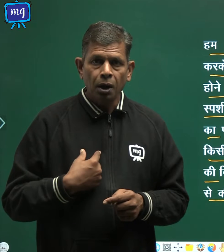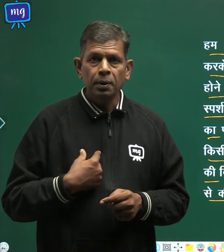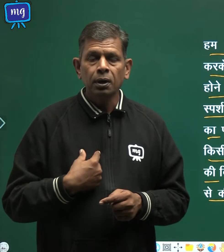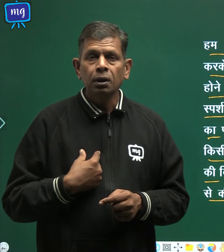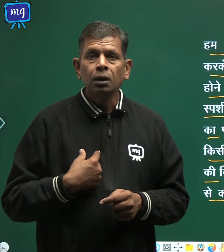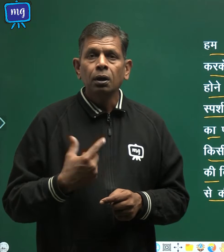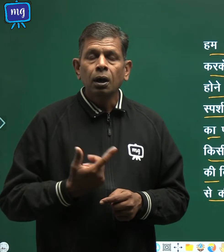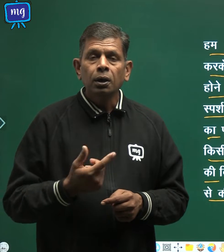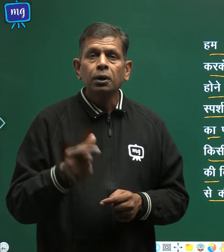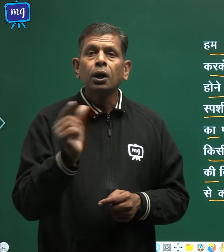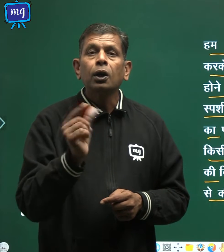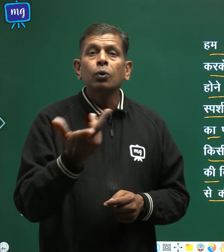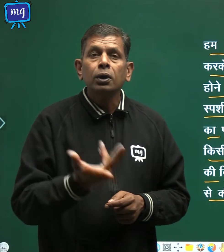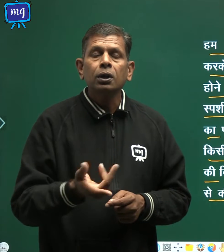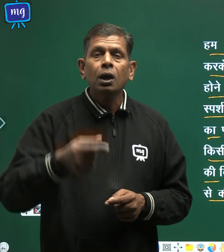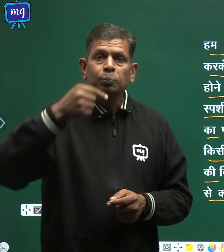तापमापी का उपयोग किया जाता है।